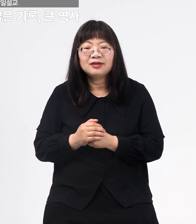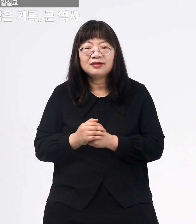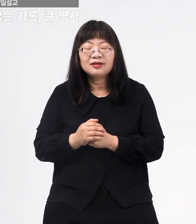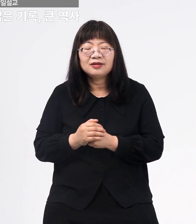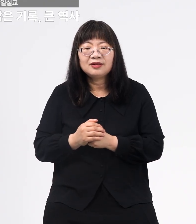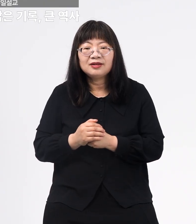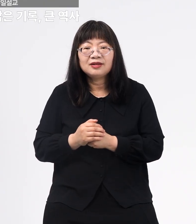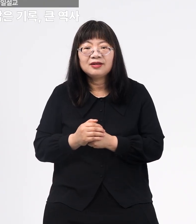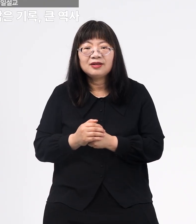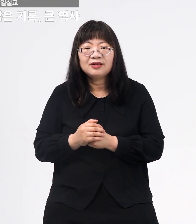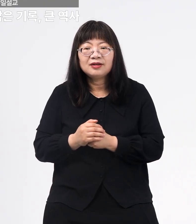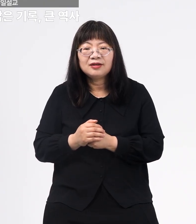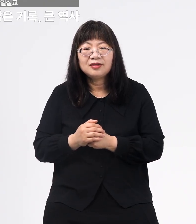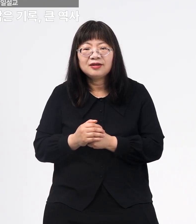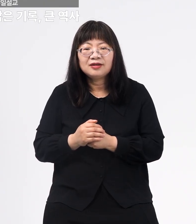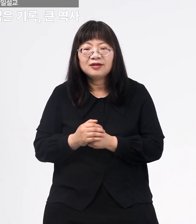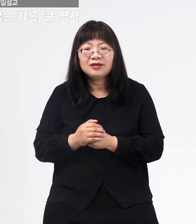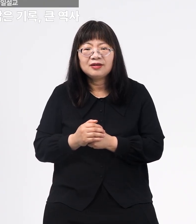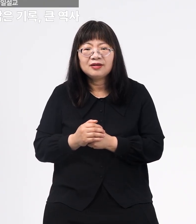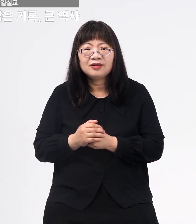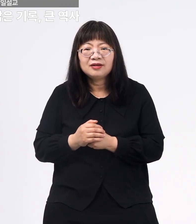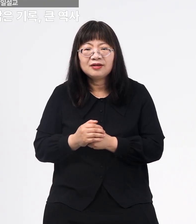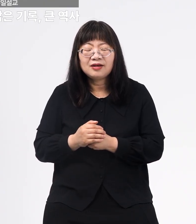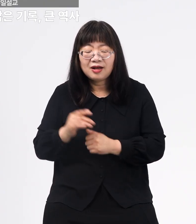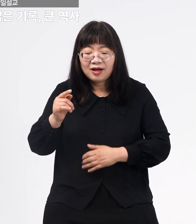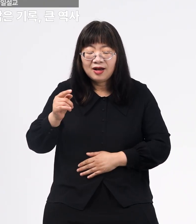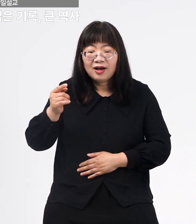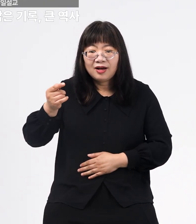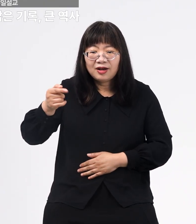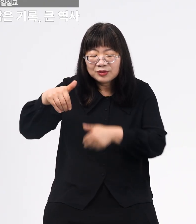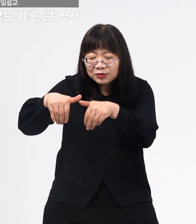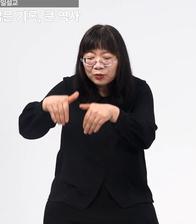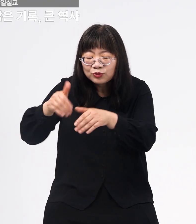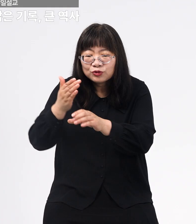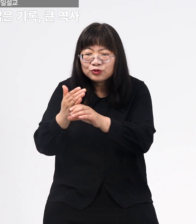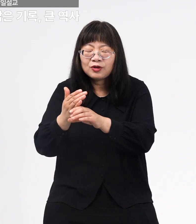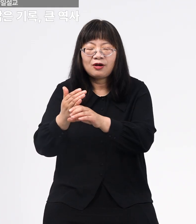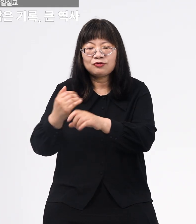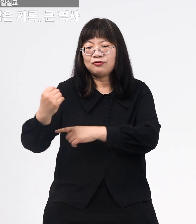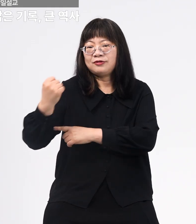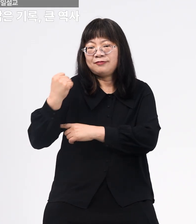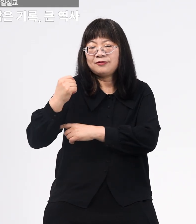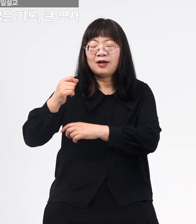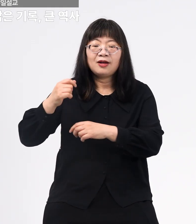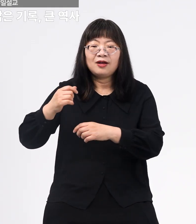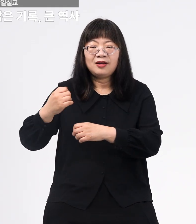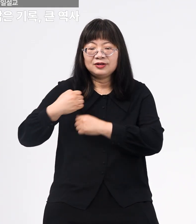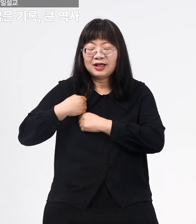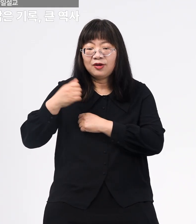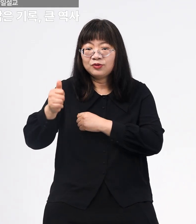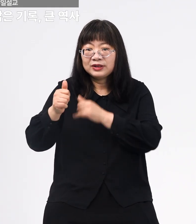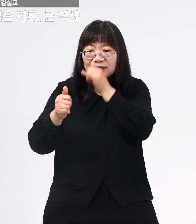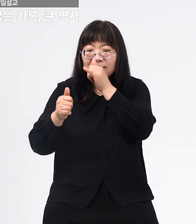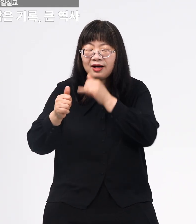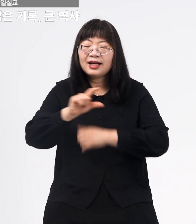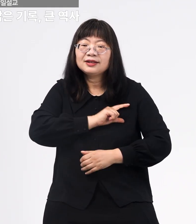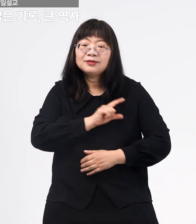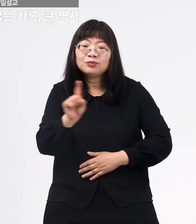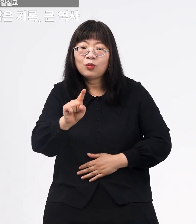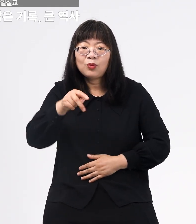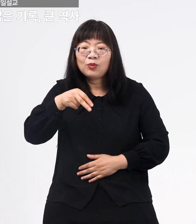밑에 아주 무시무시한 장군 하나를 데리고 있었어요. 그 장군의 이름이